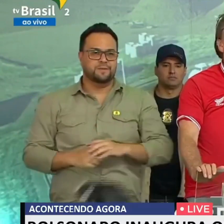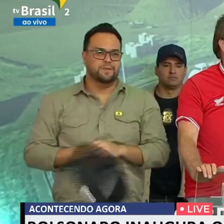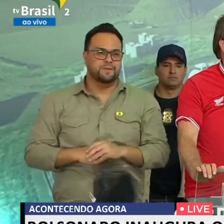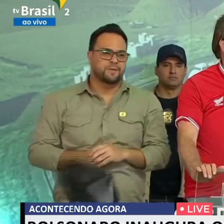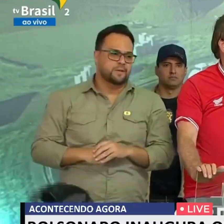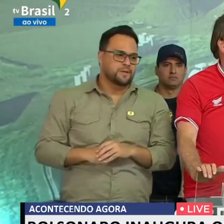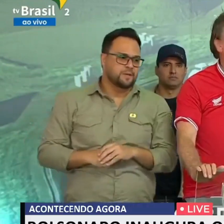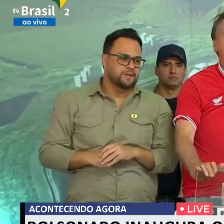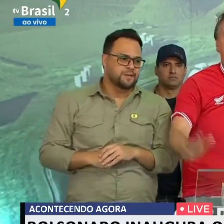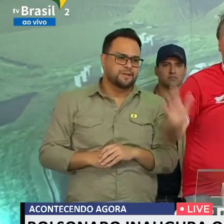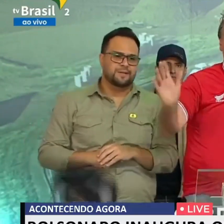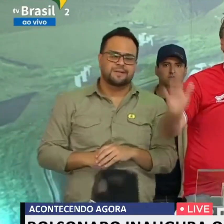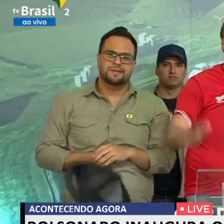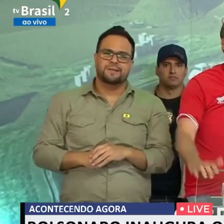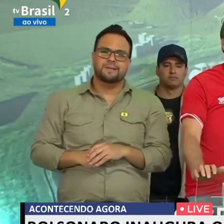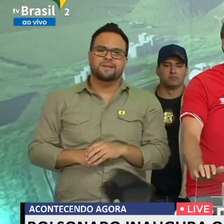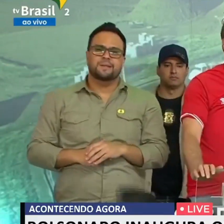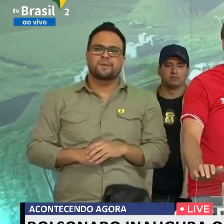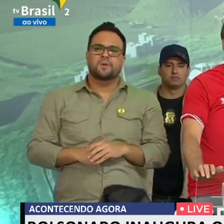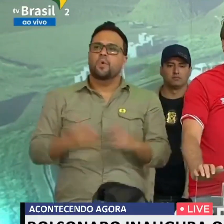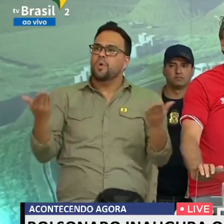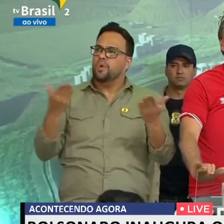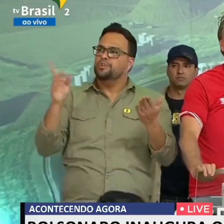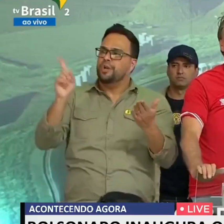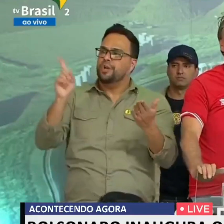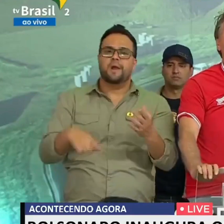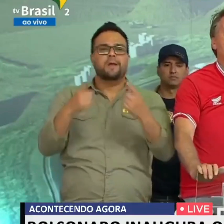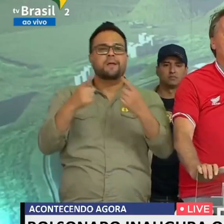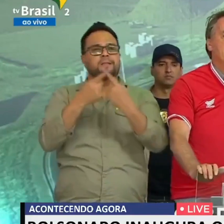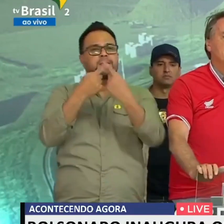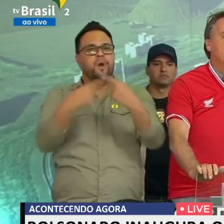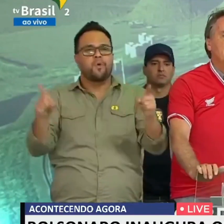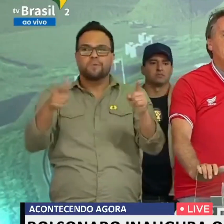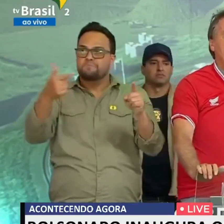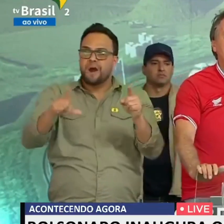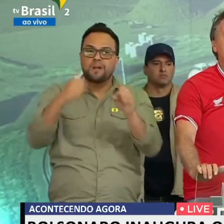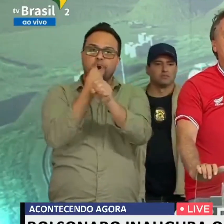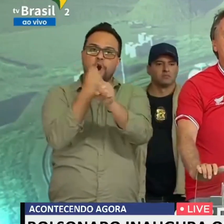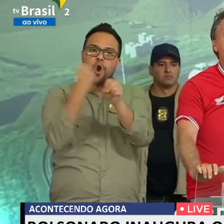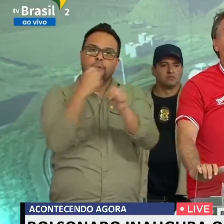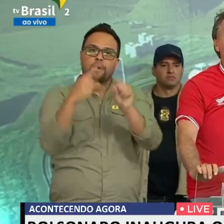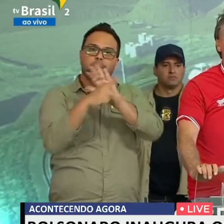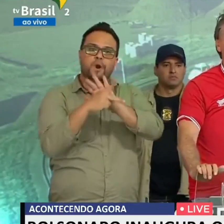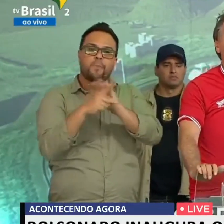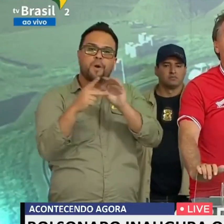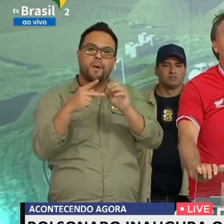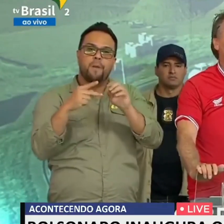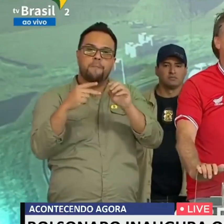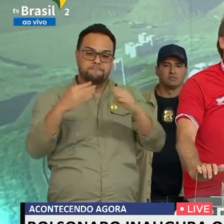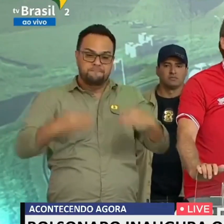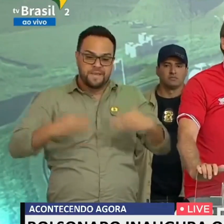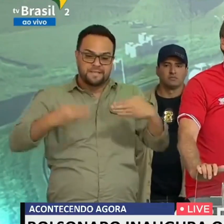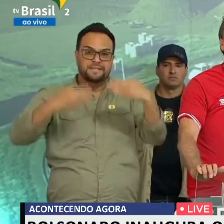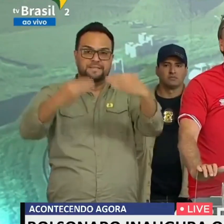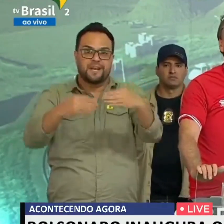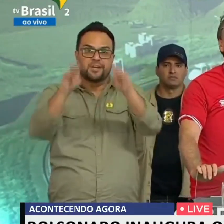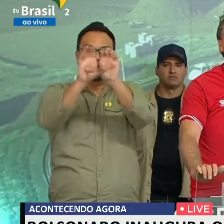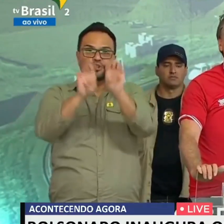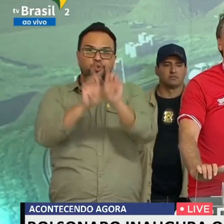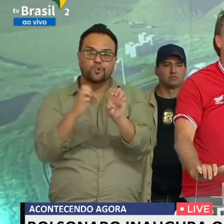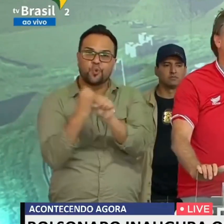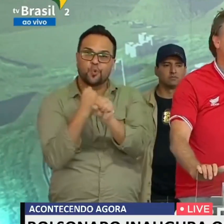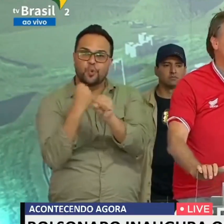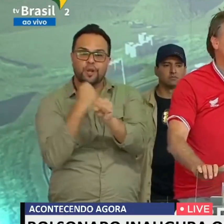É hoje uma inauguração de mais uma obra do Ministério da Infraestrutura que tem à frente